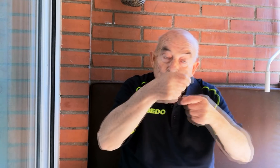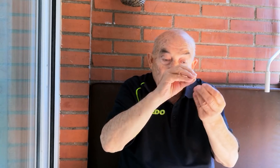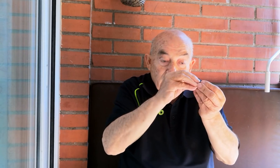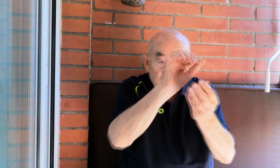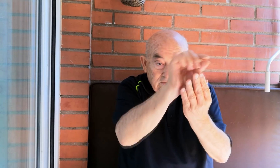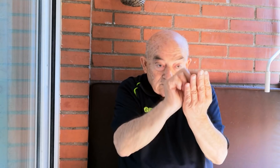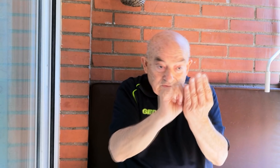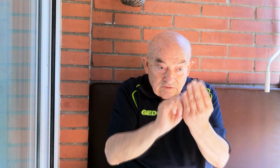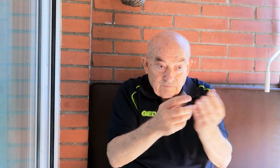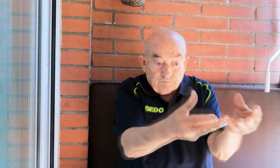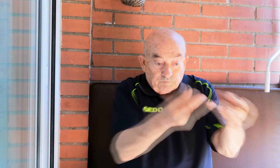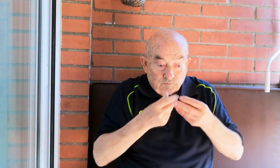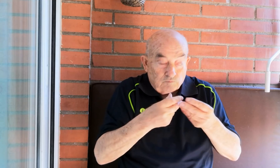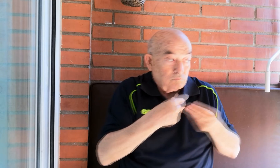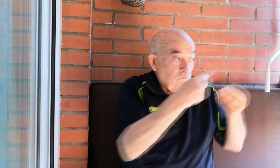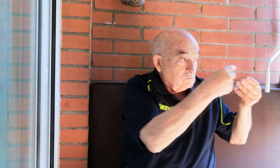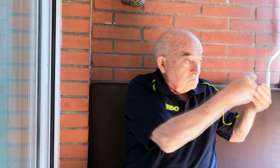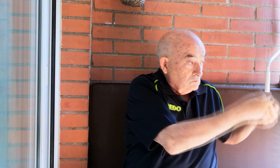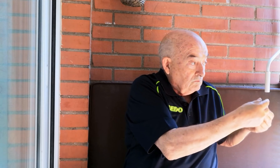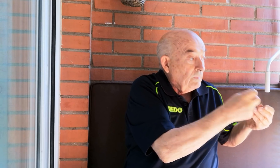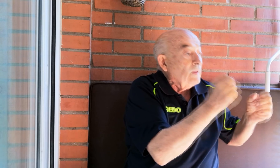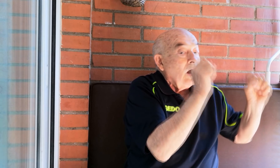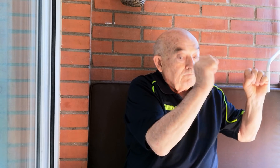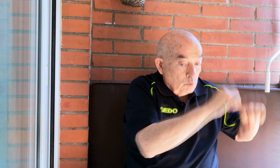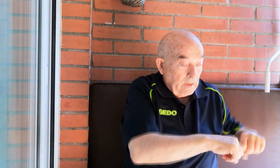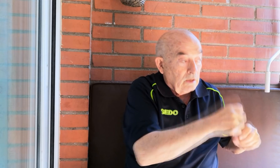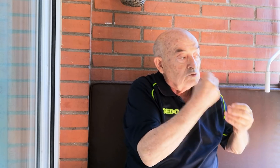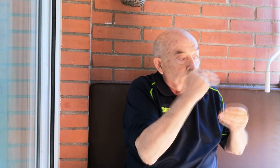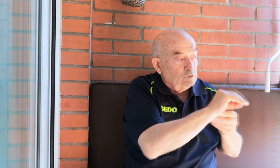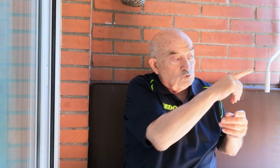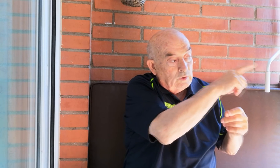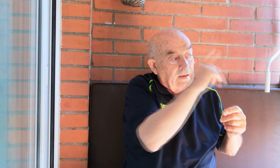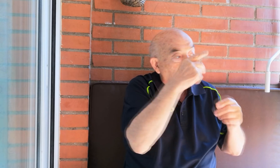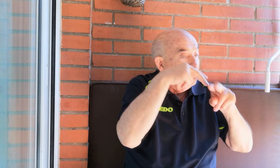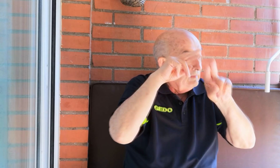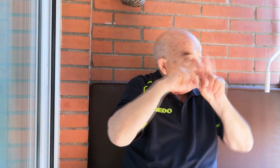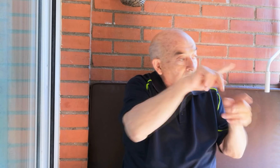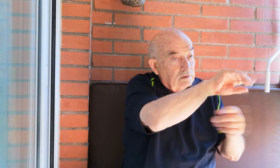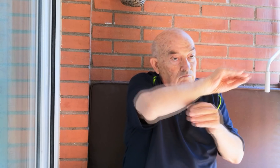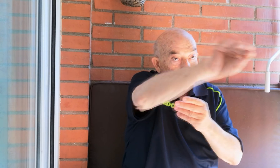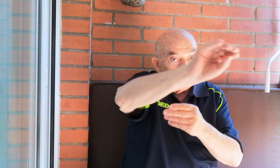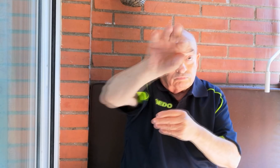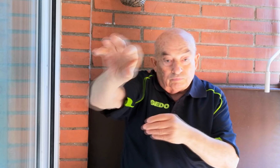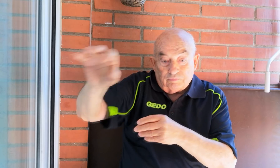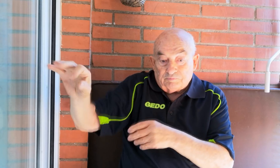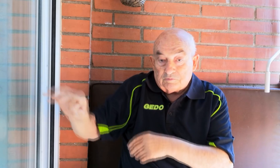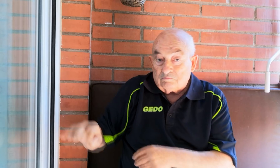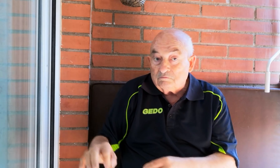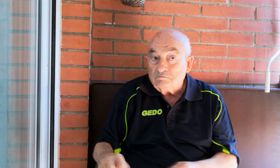a les associacions a que poguessin fer subvencions i assessorar-les per tenir contacte amb la Generalitat. I